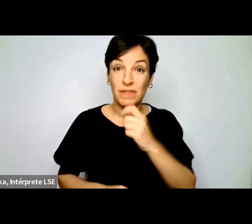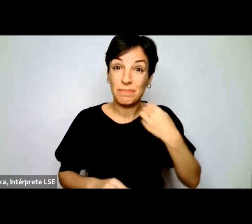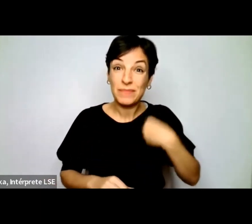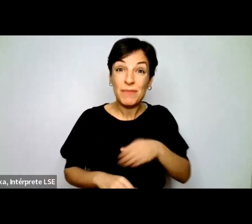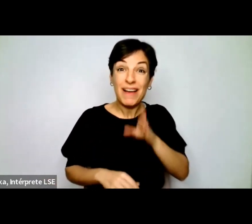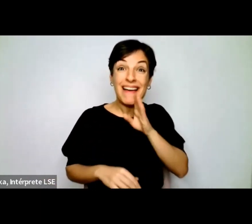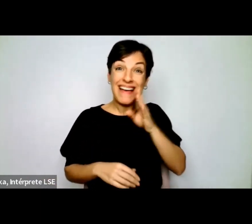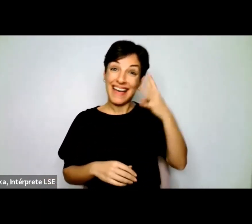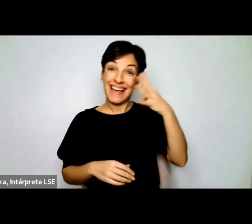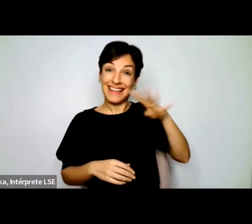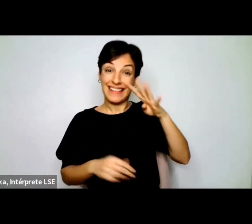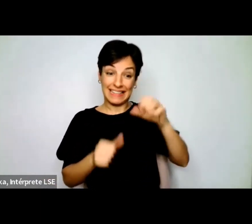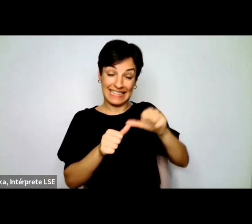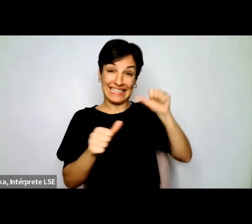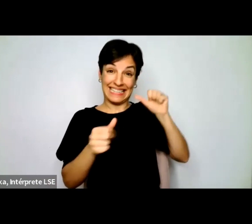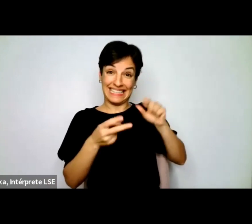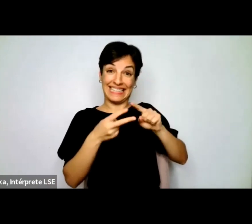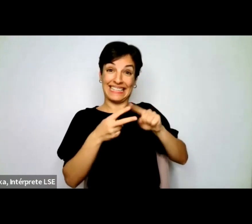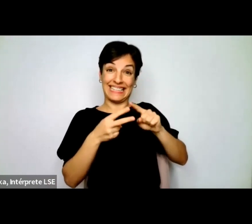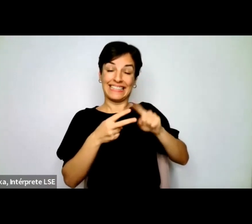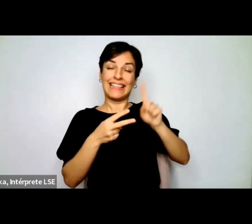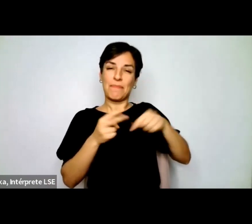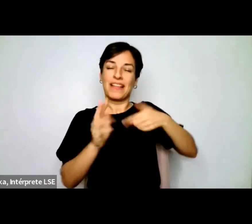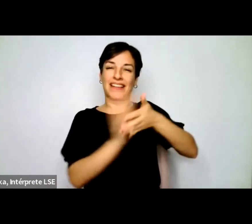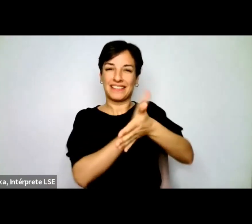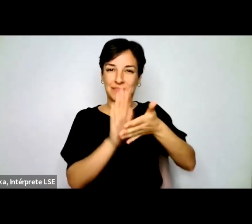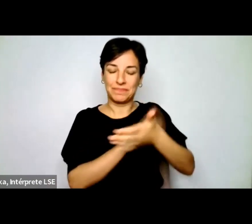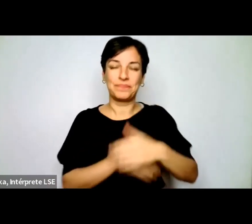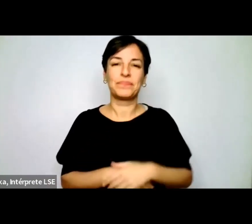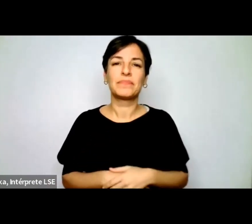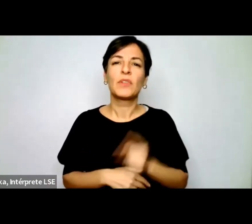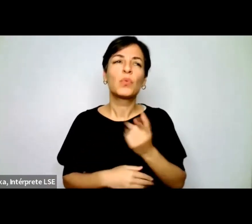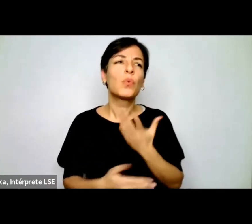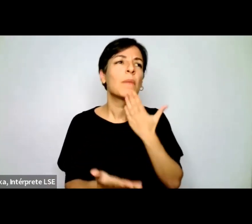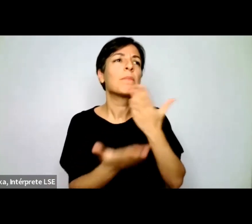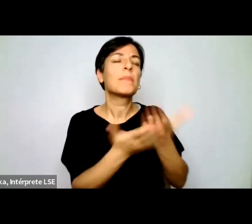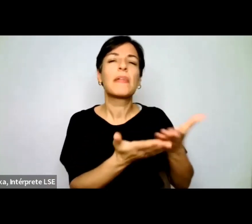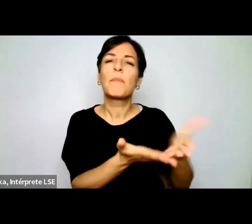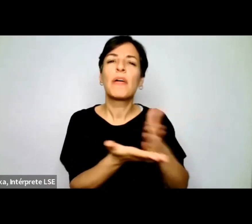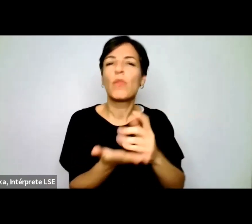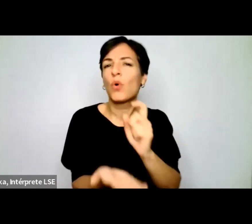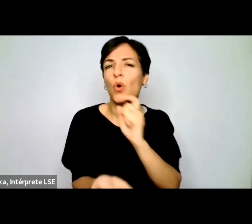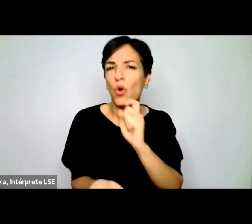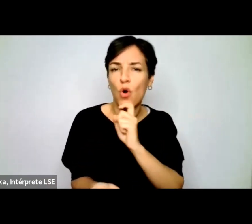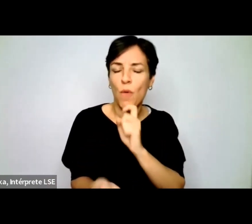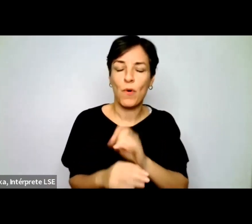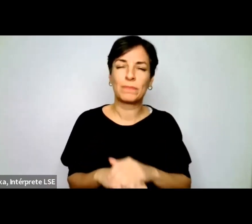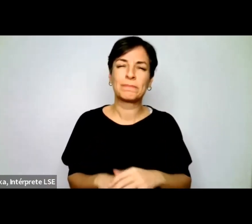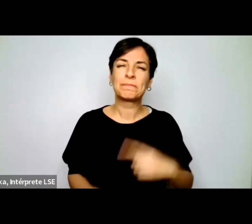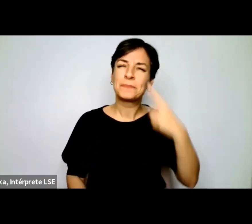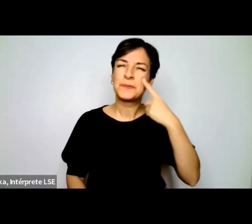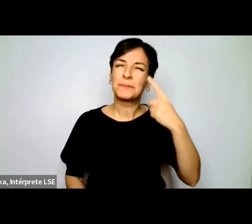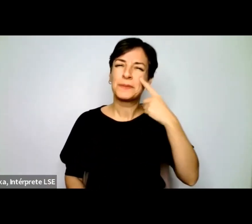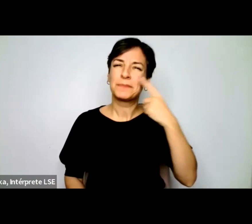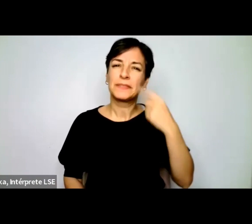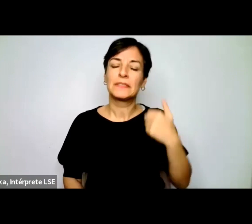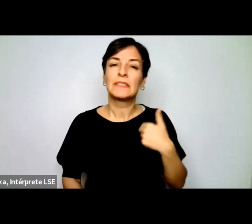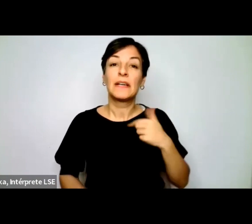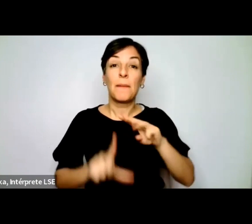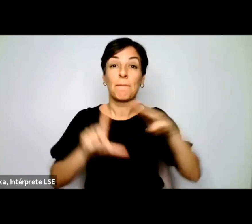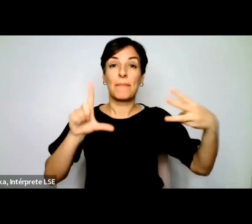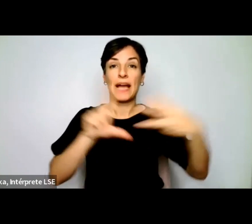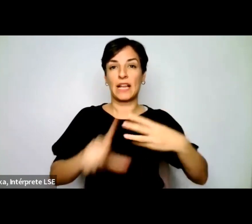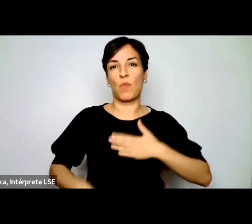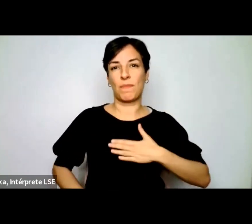mis compañeras. ¿Cómo se puede solicitar una mediación? Bueno, pues con carácter general se solicita a través de nuestra página